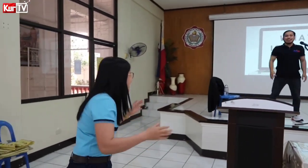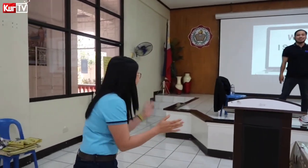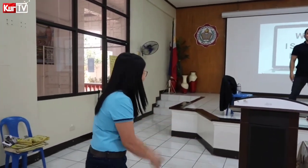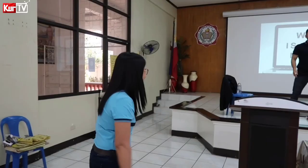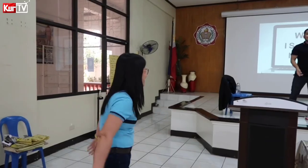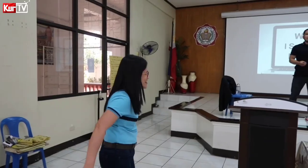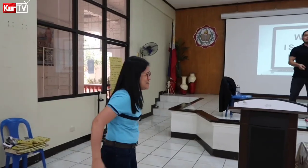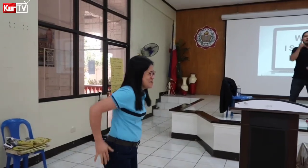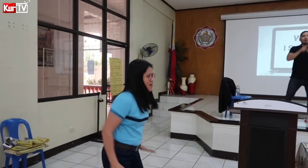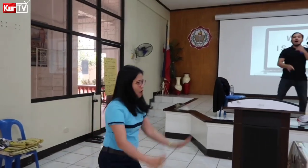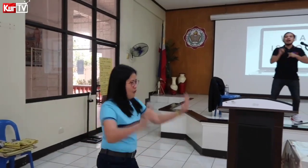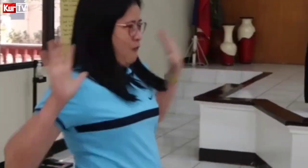Sabi mo,